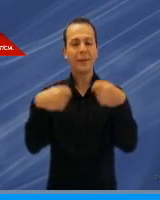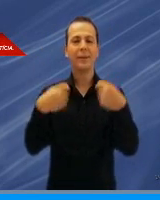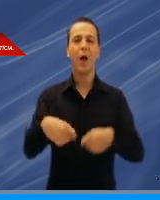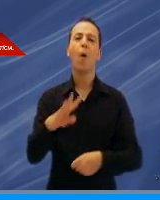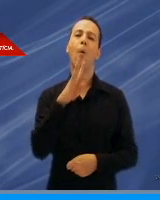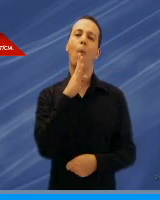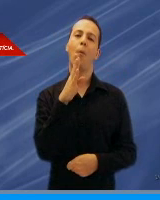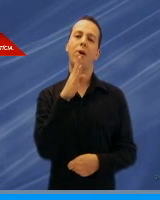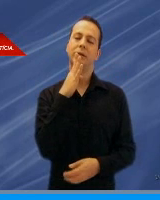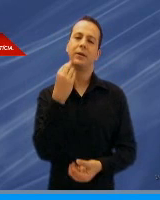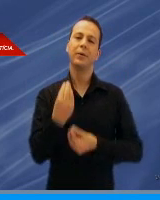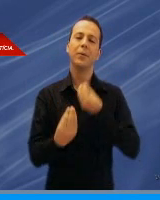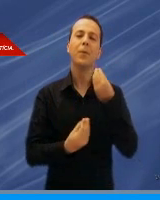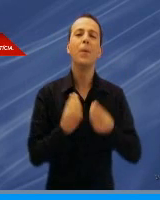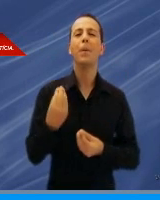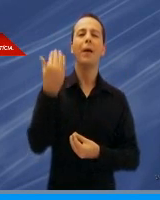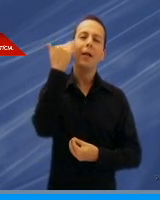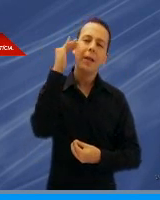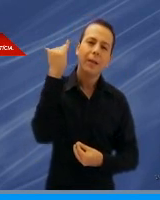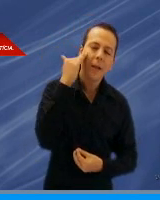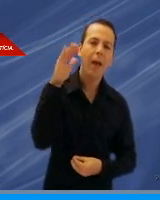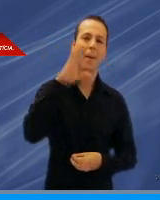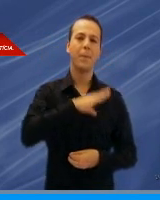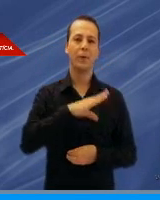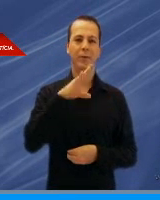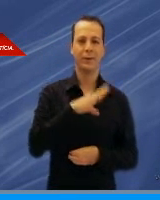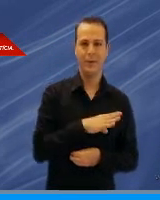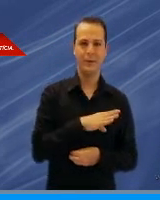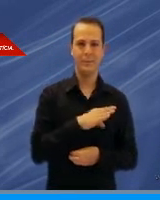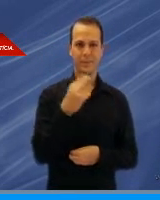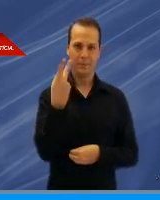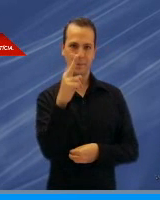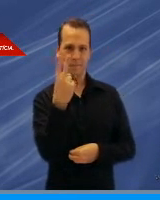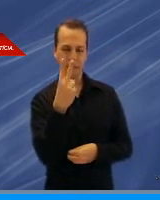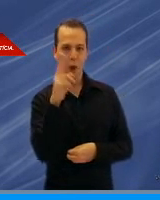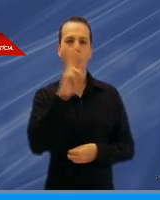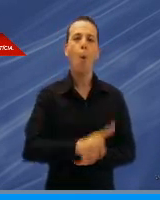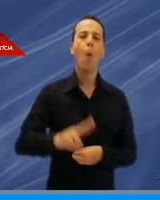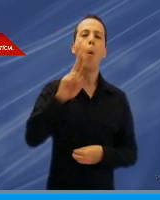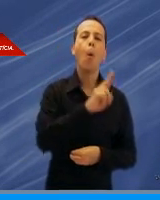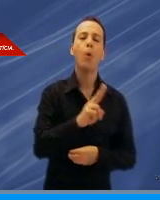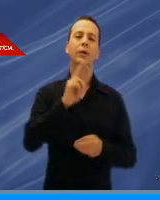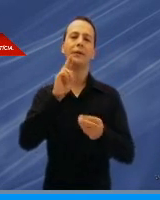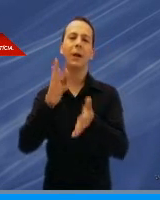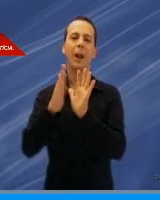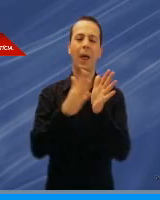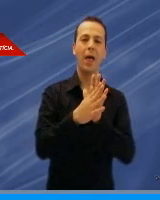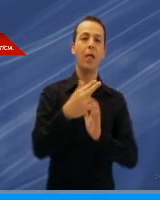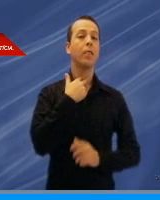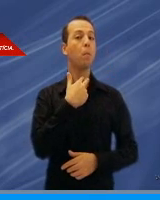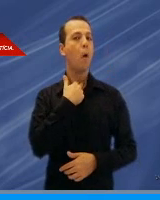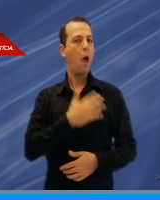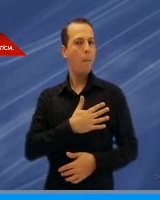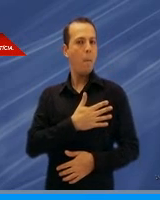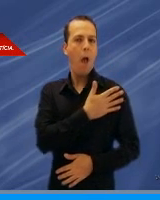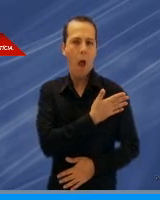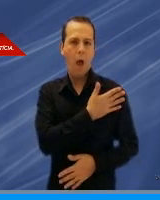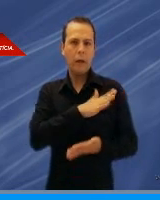se despregasse, também se desapegasse dessa questão, desses seus próprios